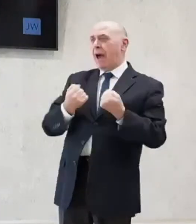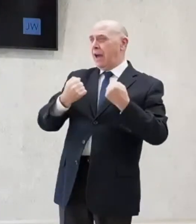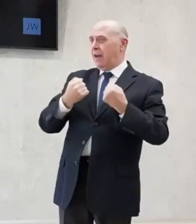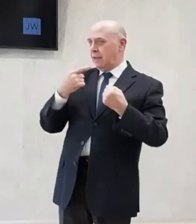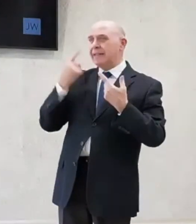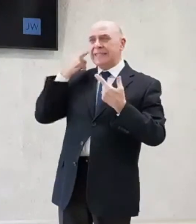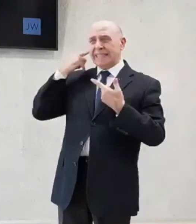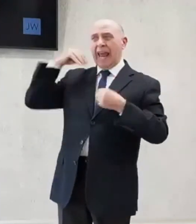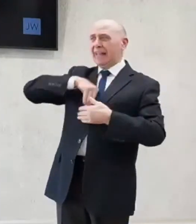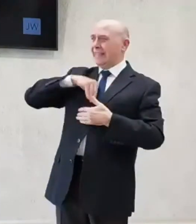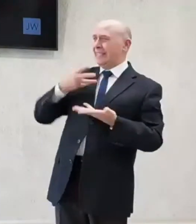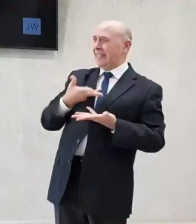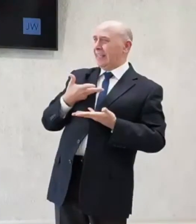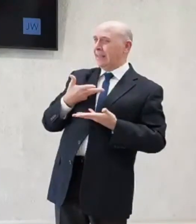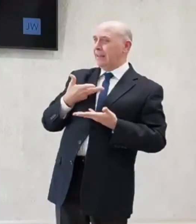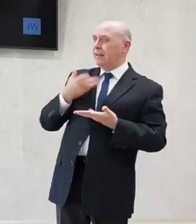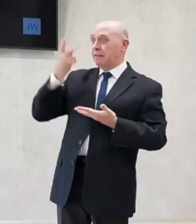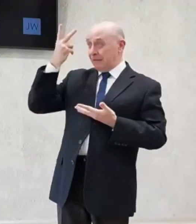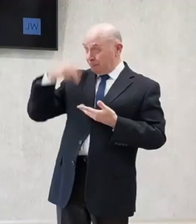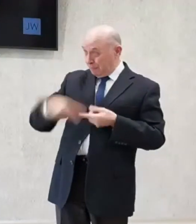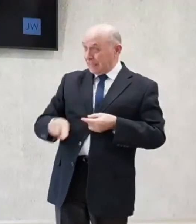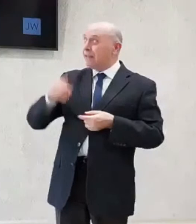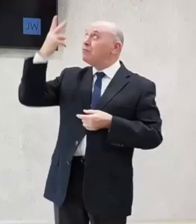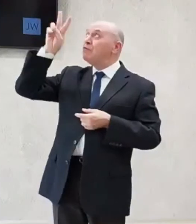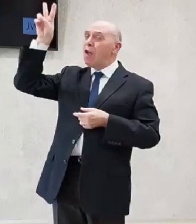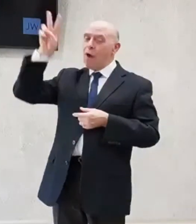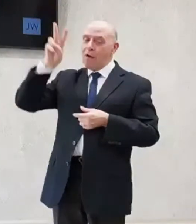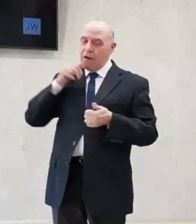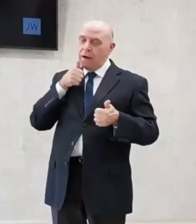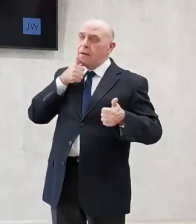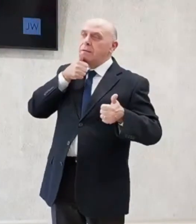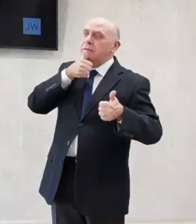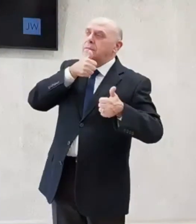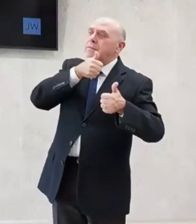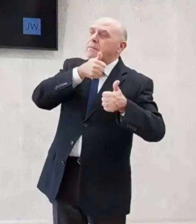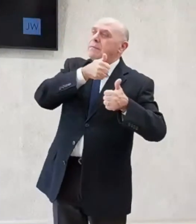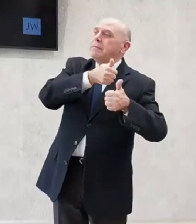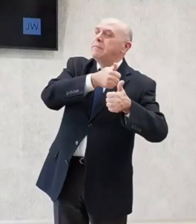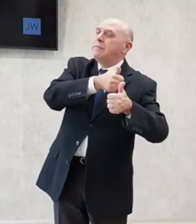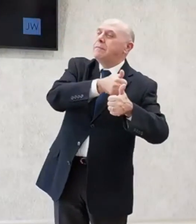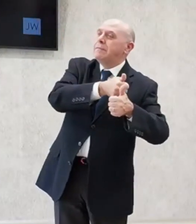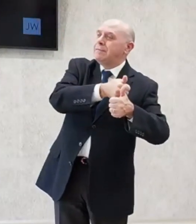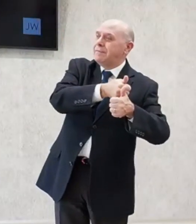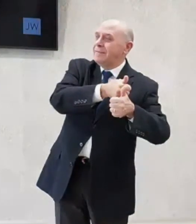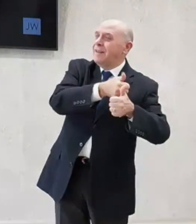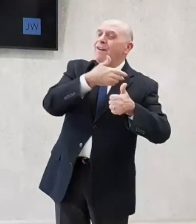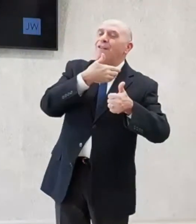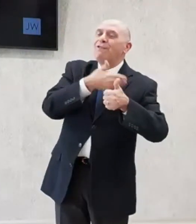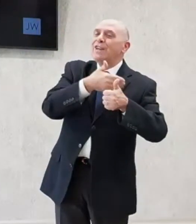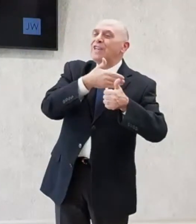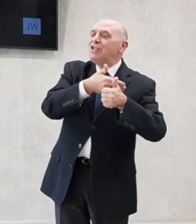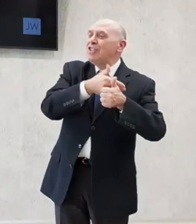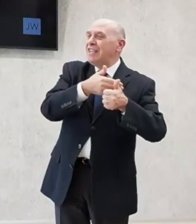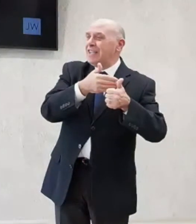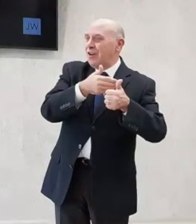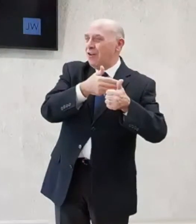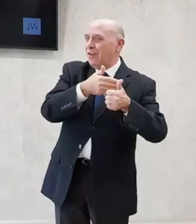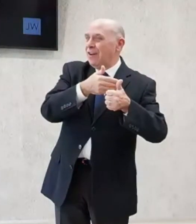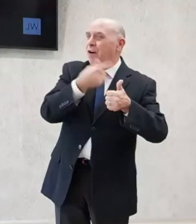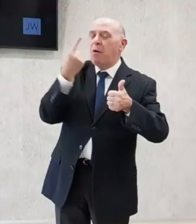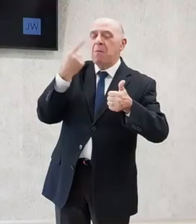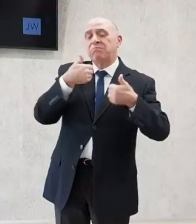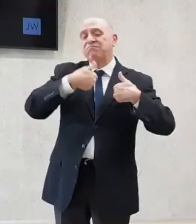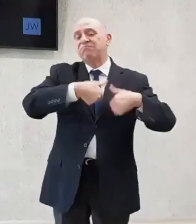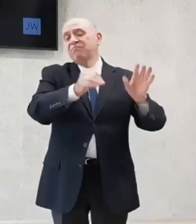nel versetto Geova si avvicinano e non ci lascia soli quando ci sentiamo in queste condizioni noi sappiamo abbiamo